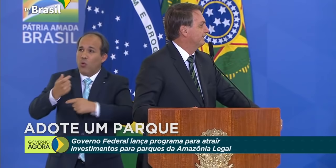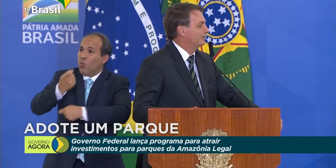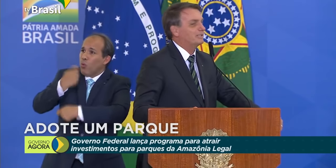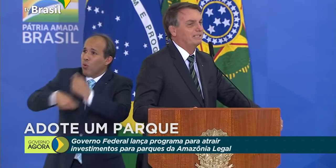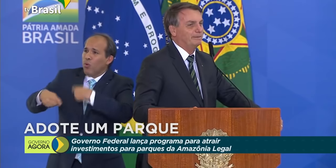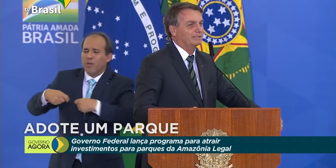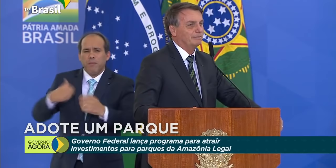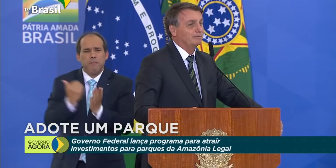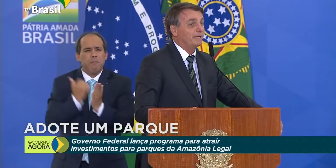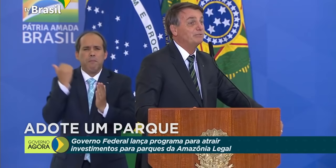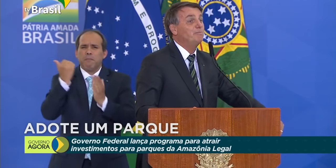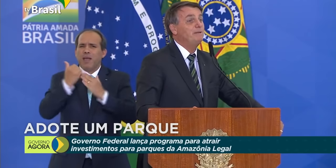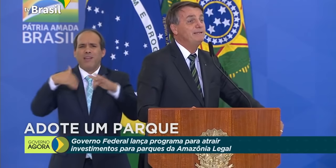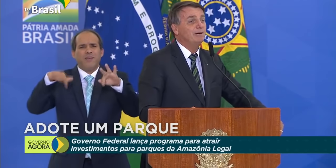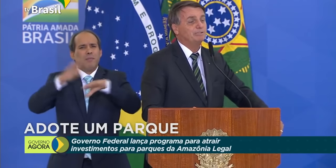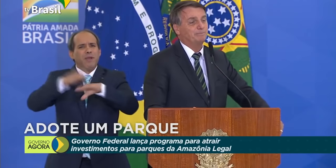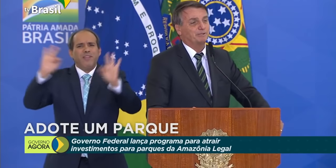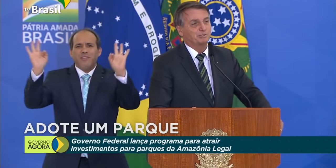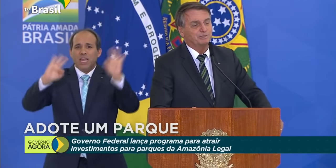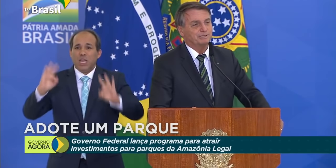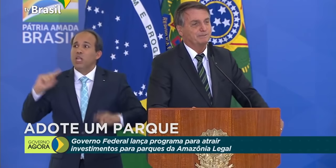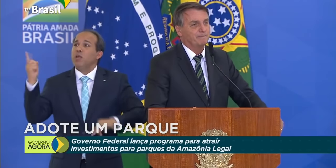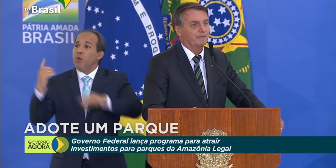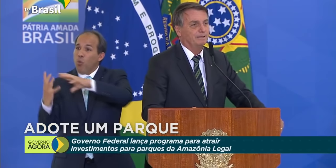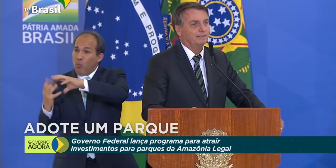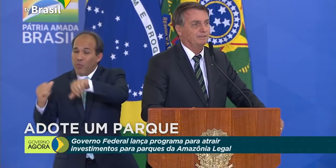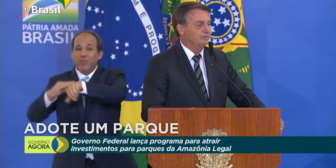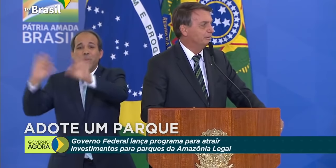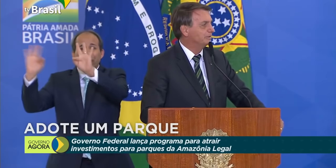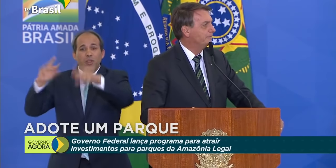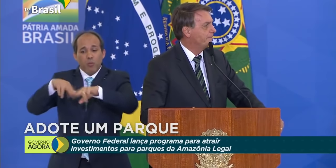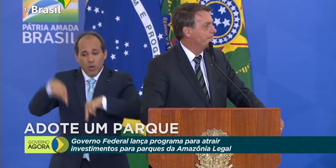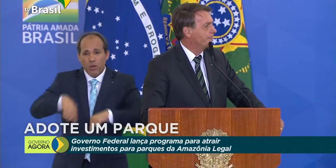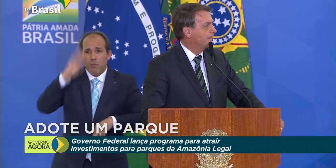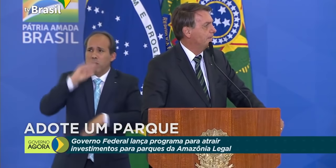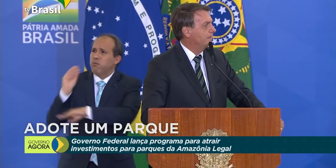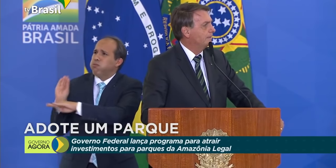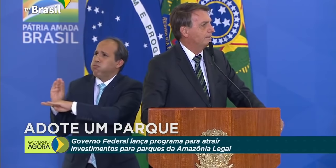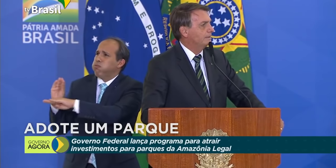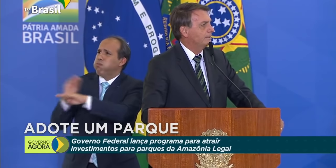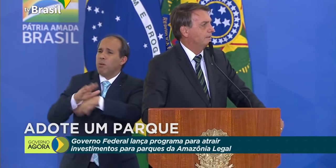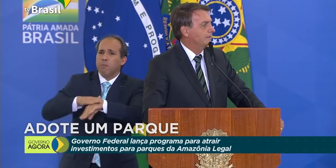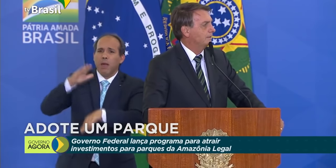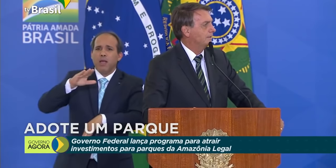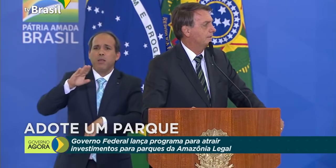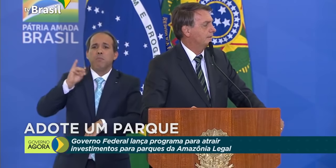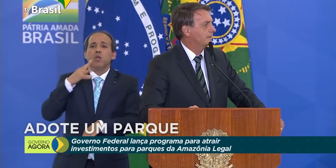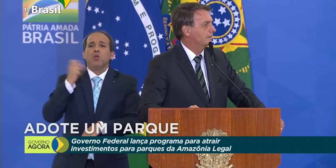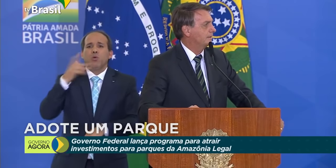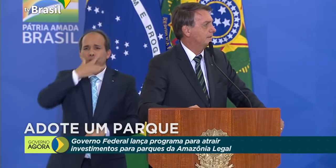está feliz nós alimentamos mais um bilhão de pessoas no mundo